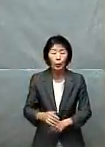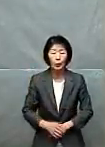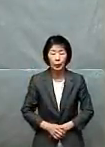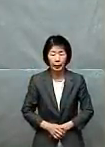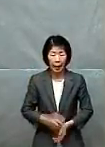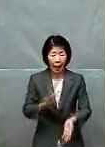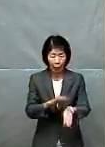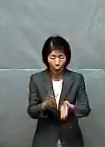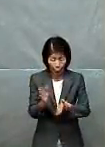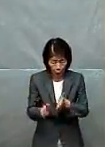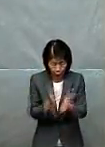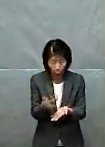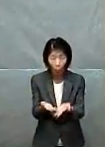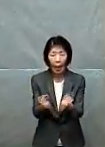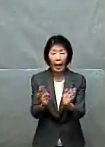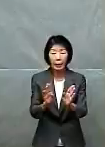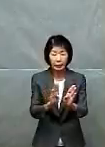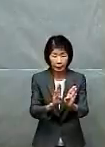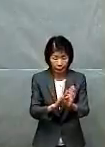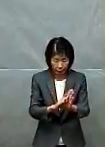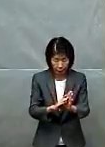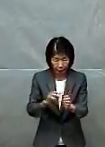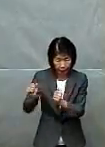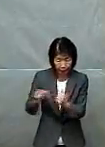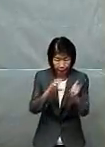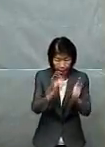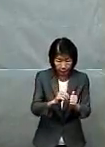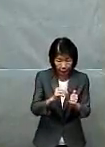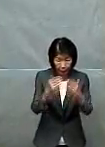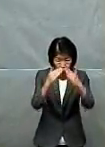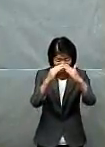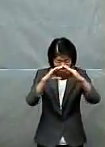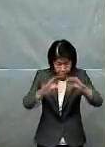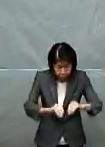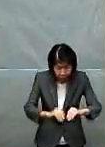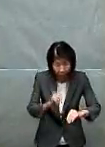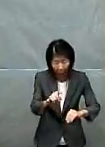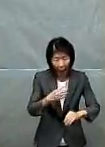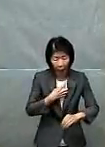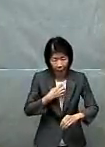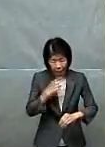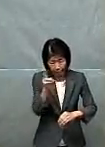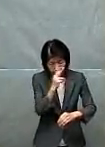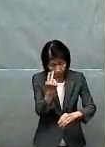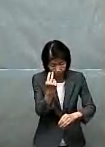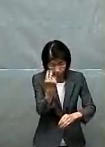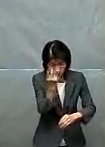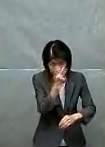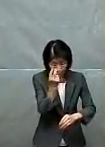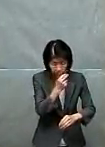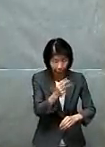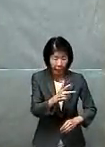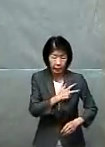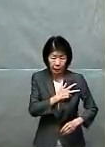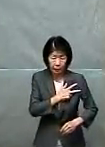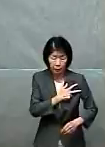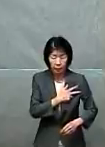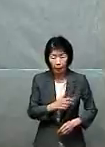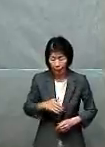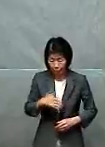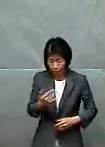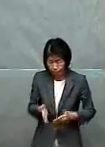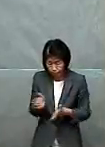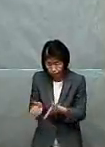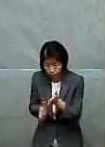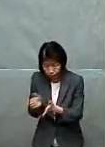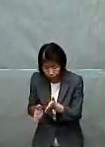医療救護班や、被災建築物応急危険度判定士、また妊産婦乳